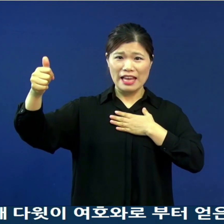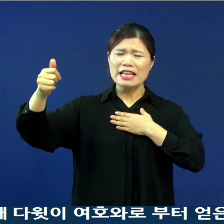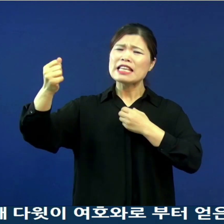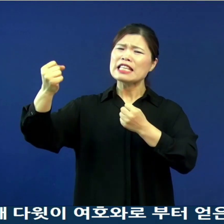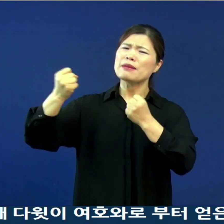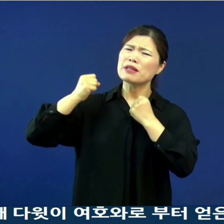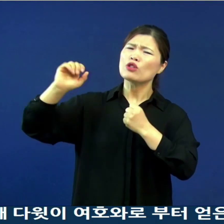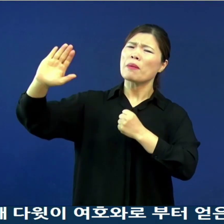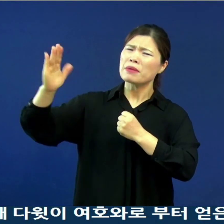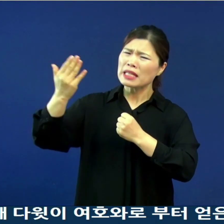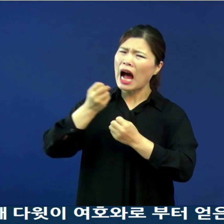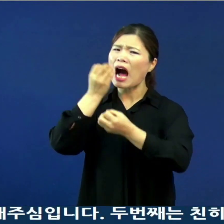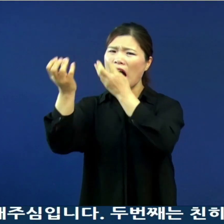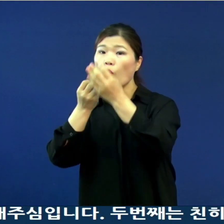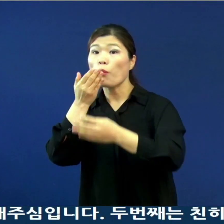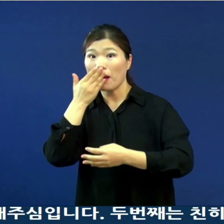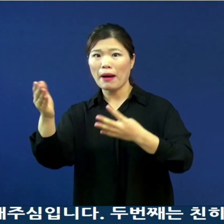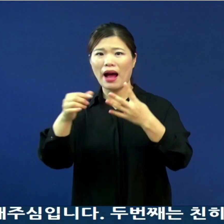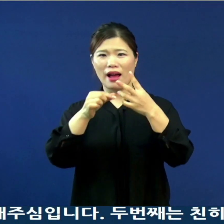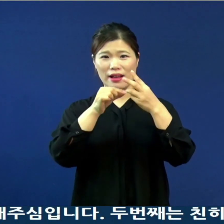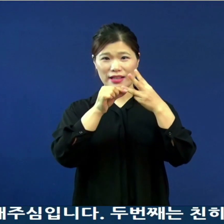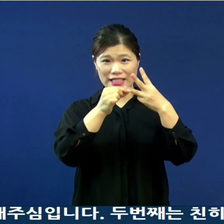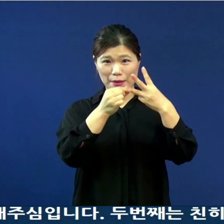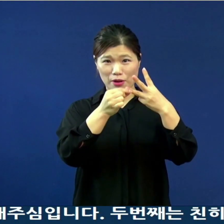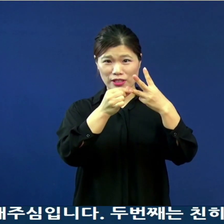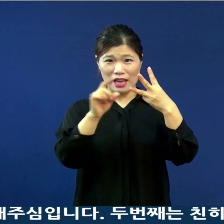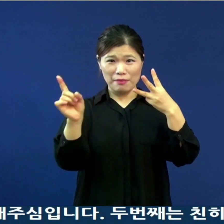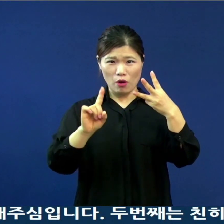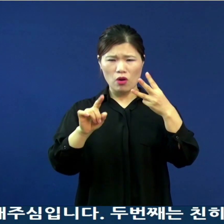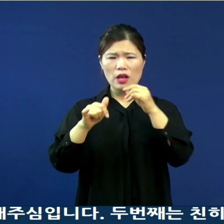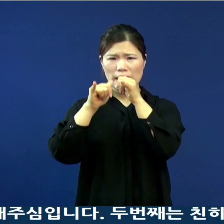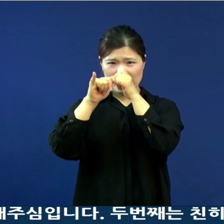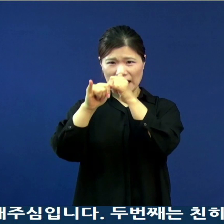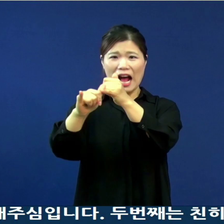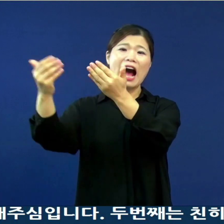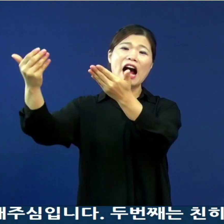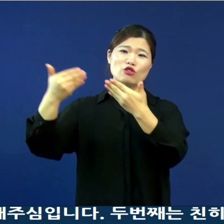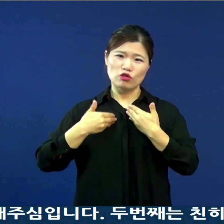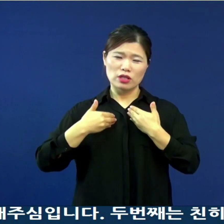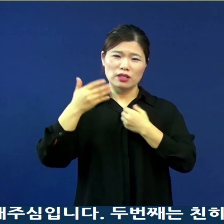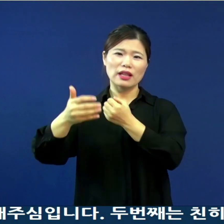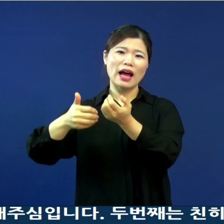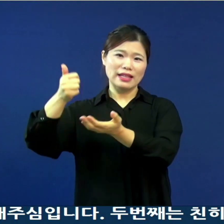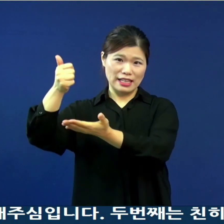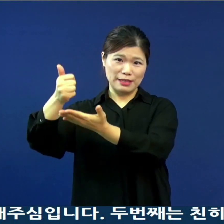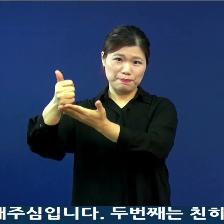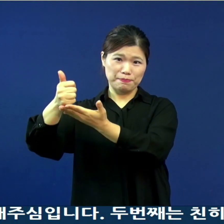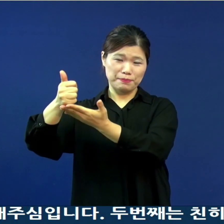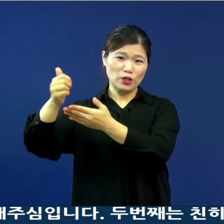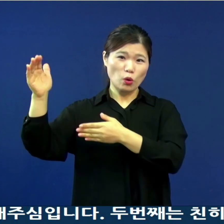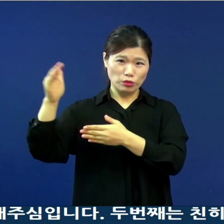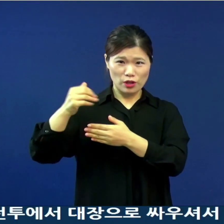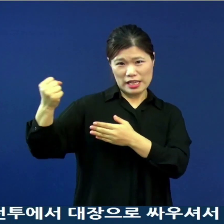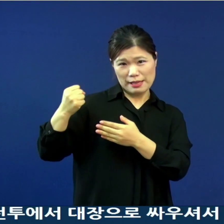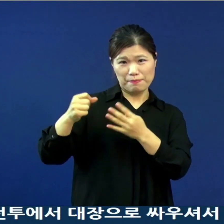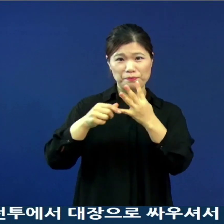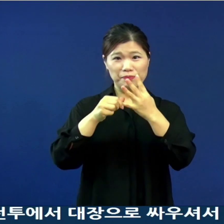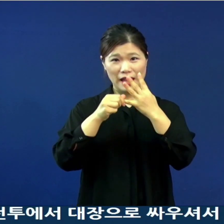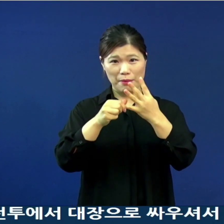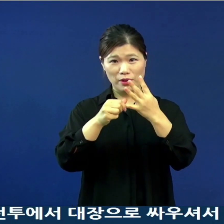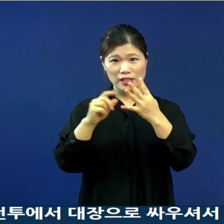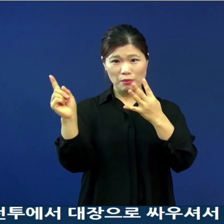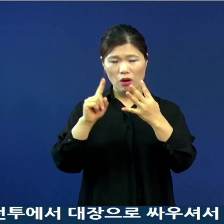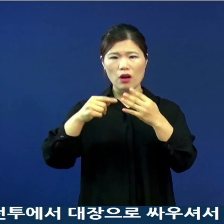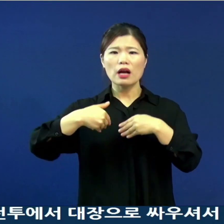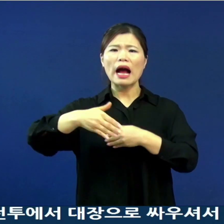수 있었습니다. 세 번째, 상을 주시는 하나님 속에서 힘을 얻었습니다. 네 번째는